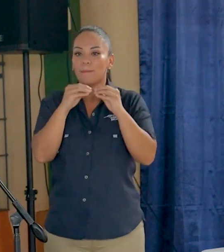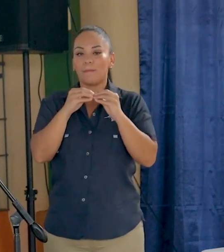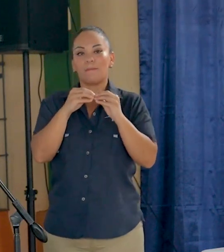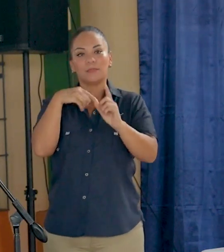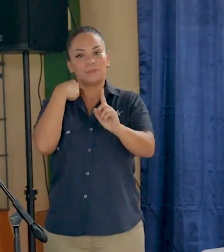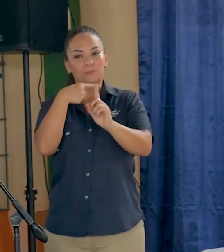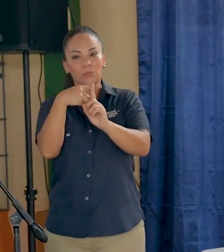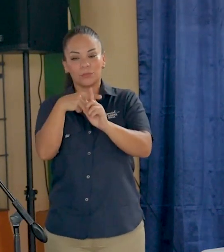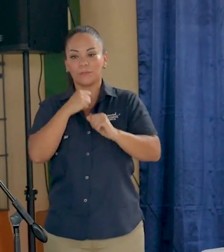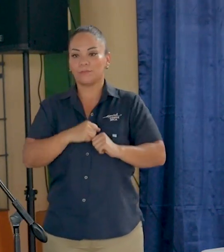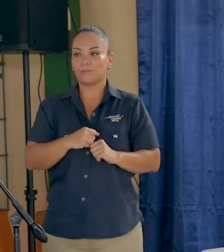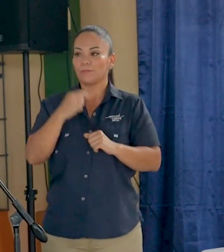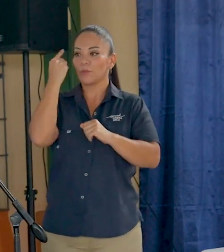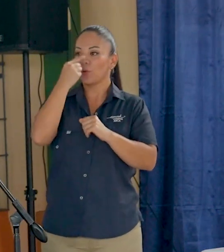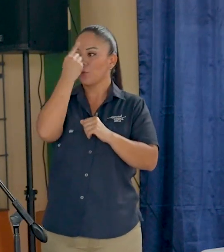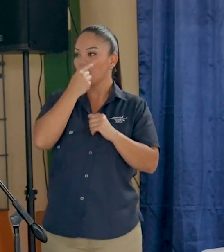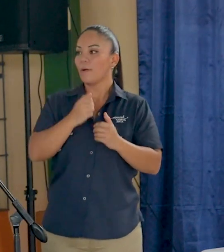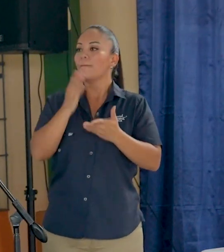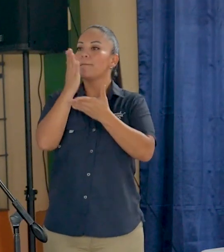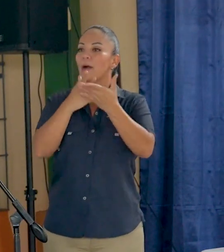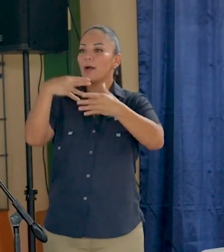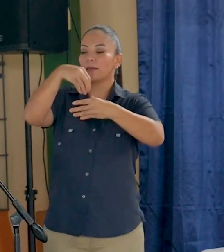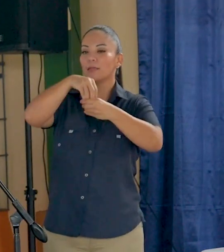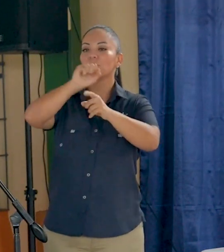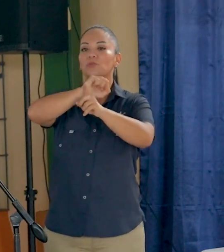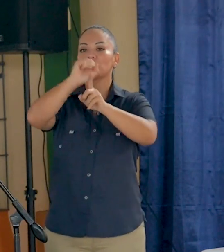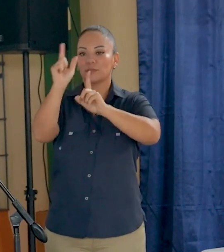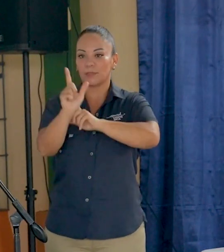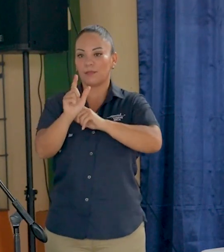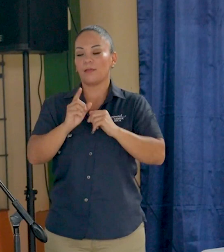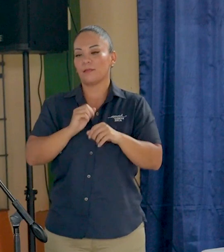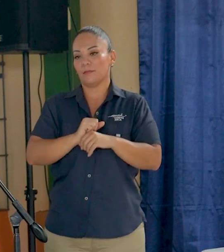optimismo, con ojos de ser parte de una sociedad.